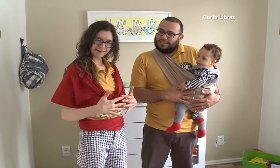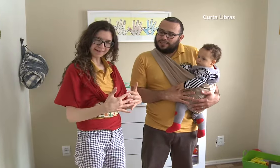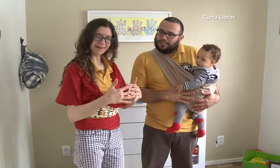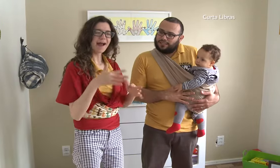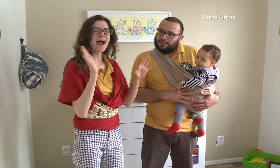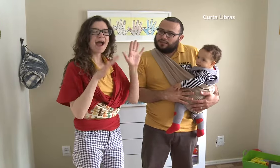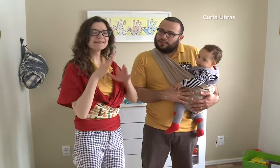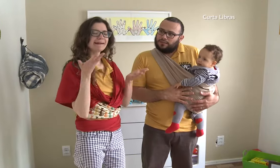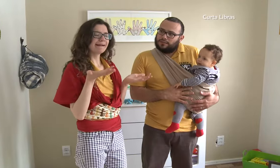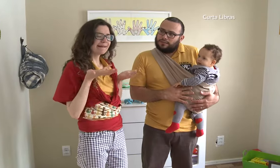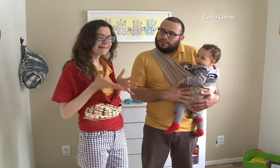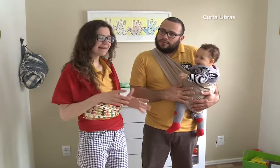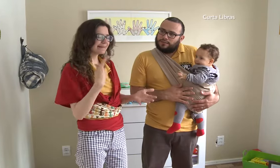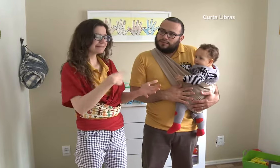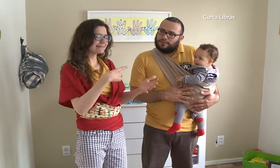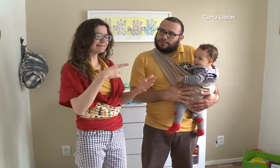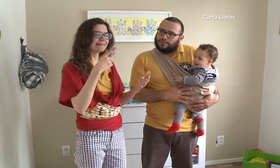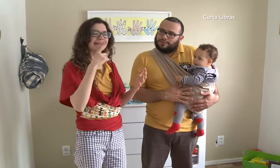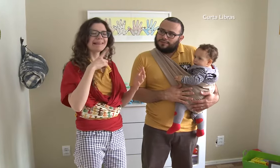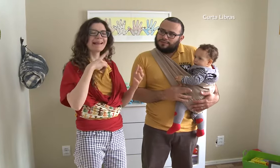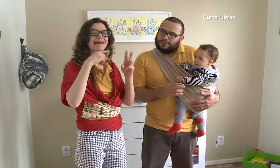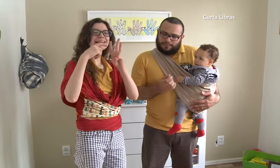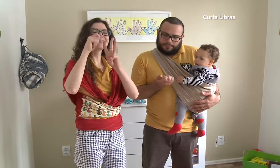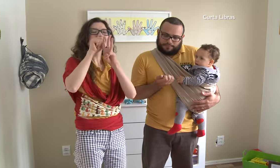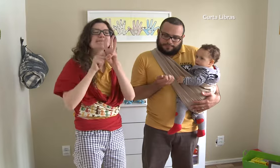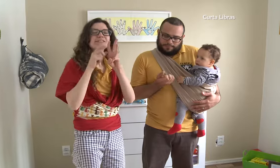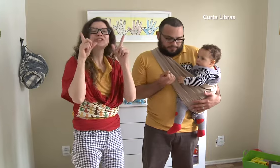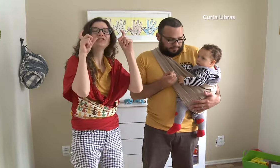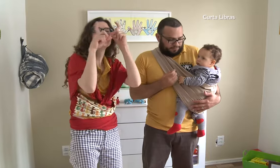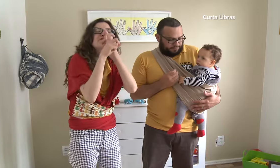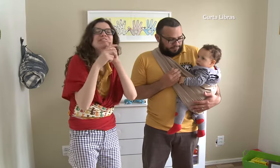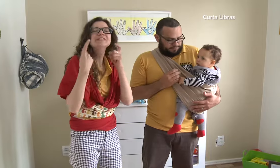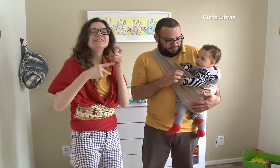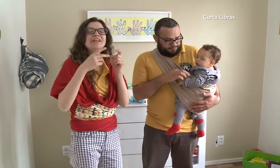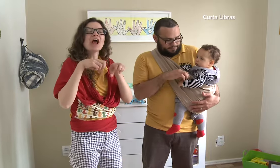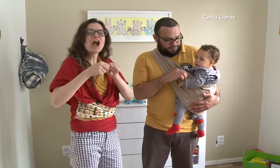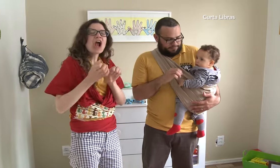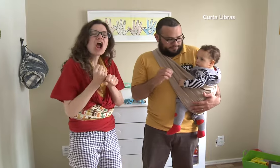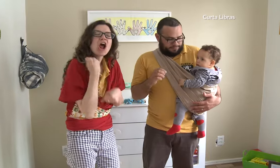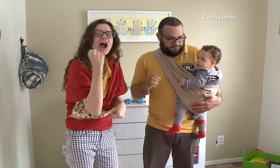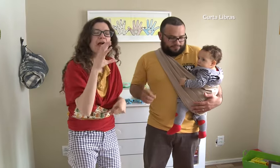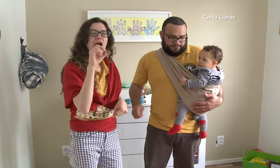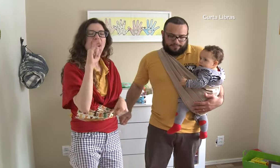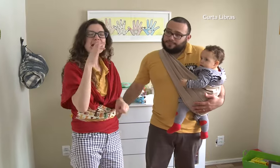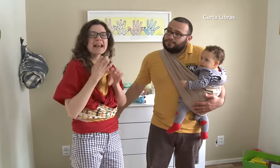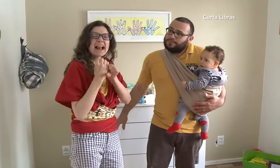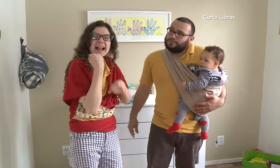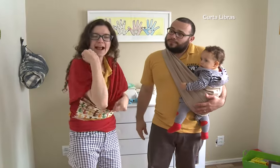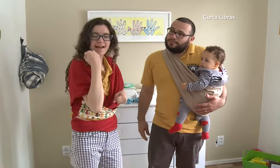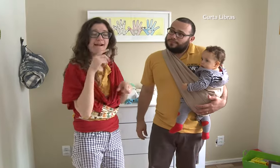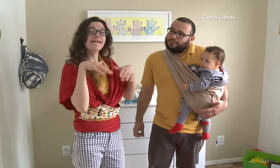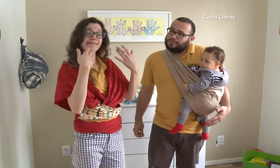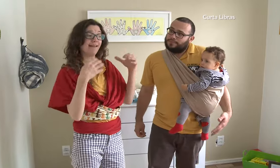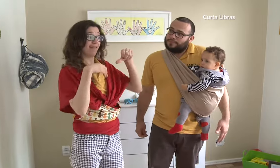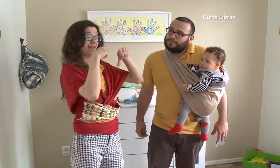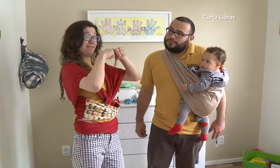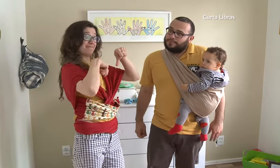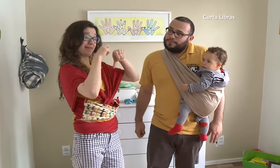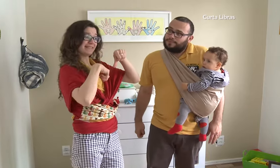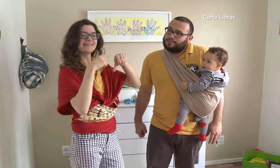sendo gestado. E quando nasce, os 3 primeiros meses são mais complicados, porque ele tem cólica. Durante esses 9 meses, o que o bebê está